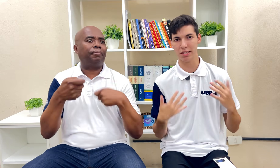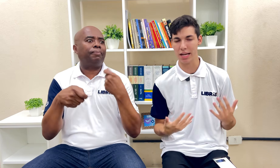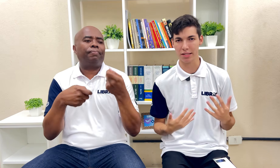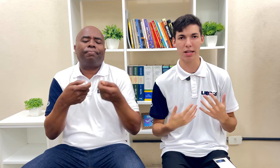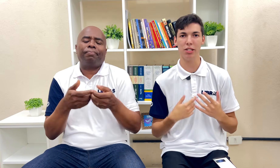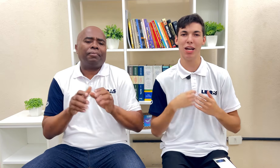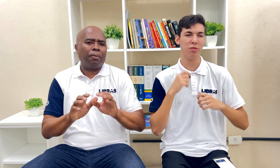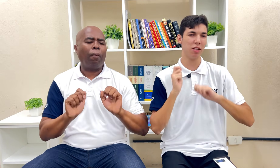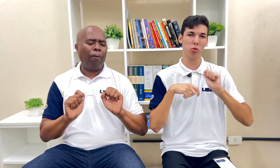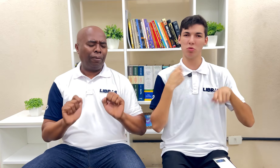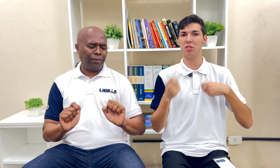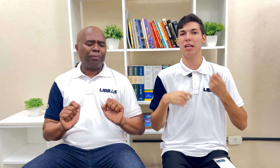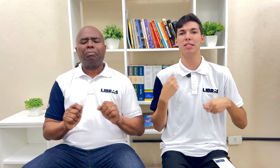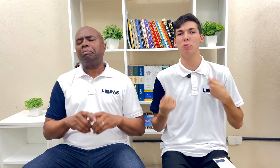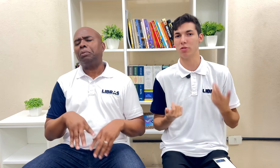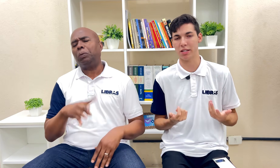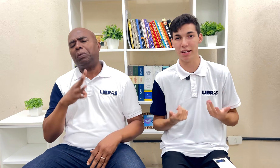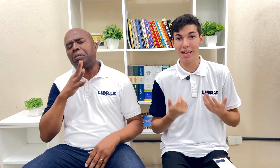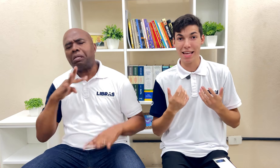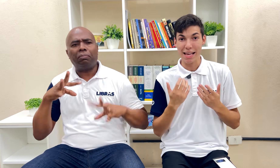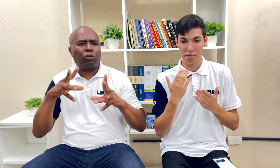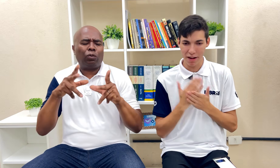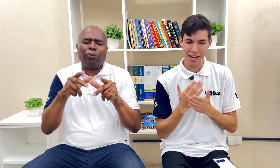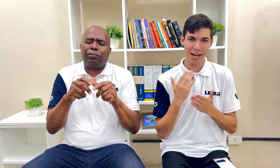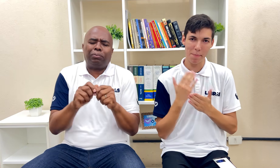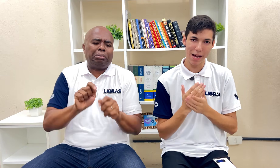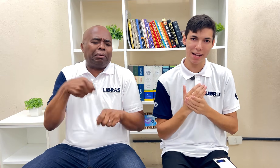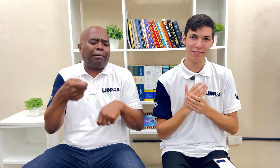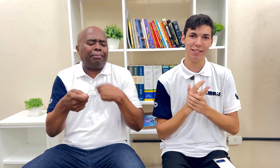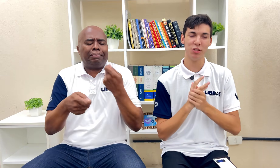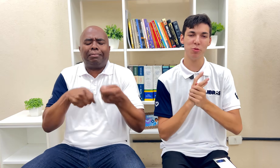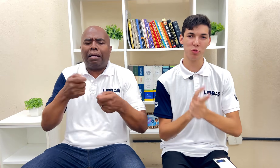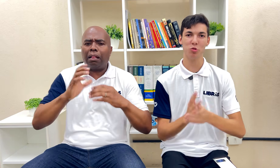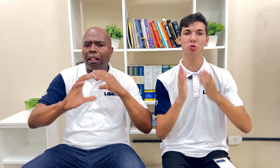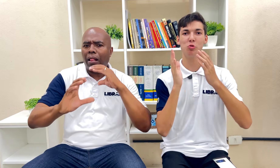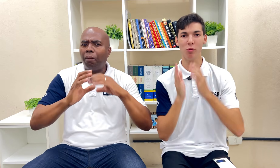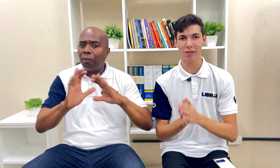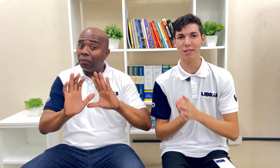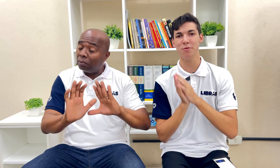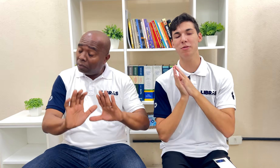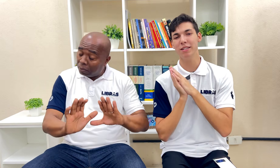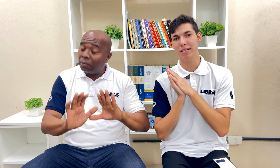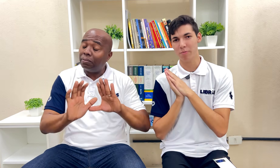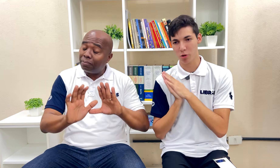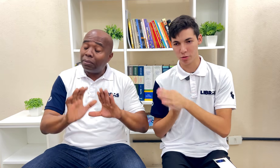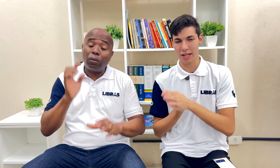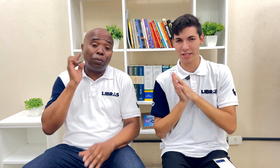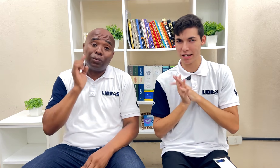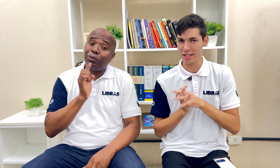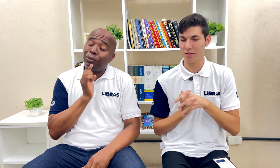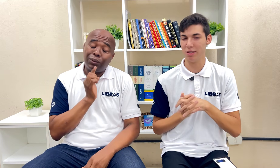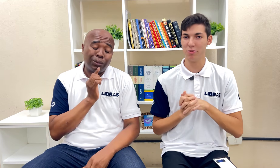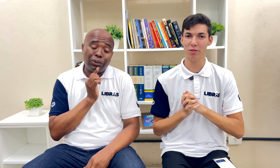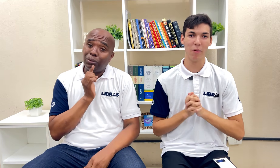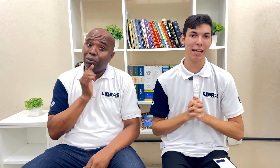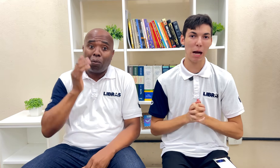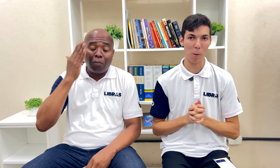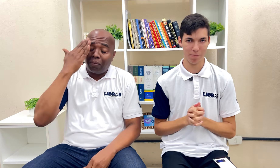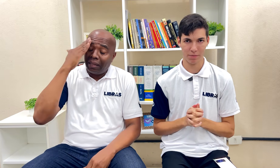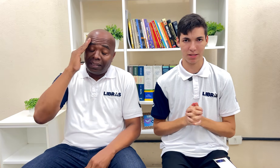sinais grande, eu sei todos os sinais da música, vai acabar deixando para o surdo o contexto português sinalizado, e isso não é legal, tá